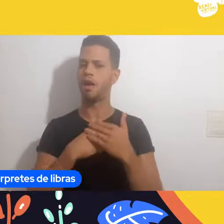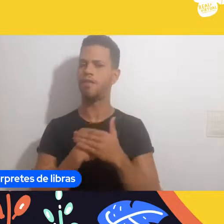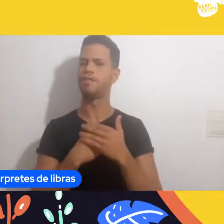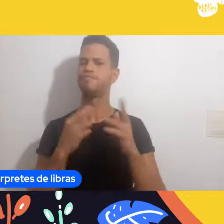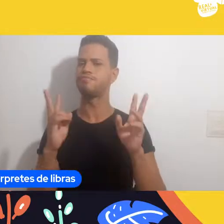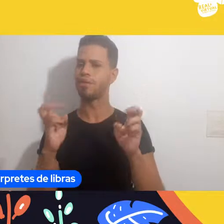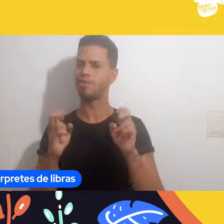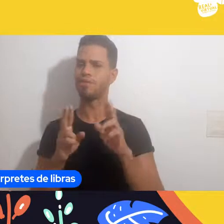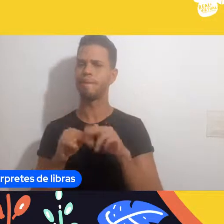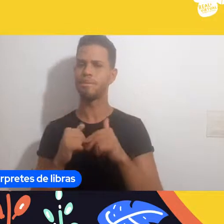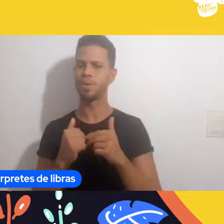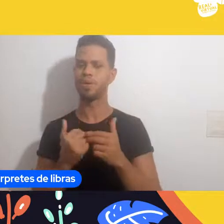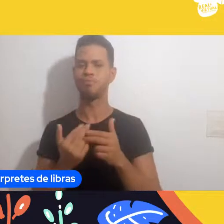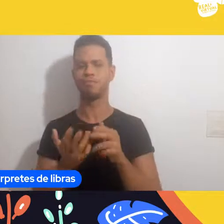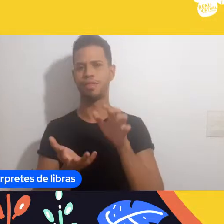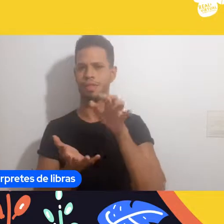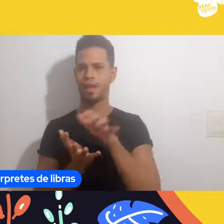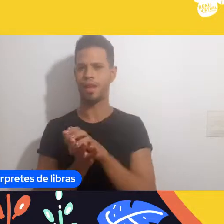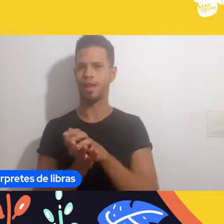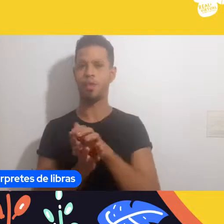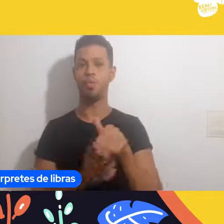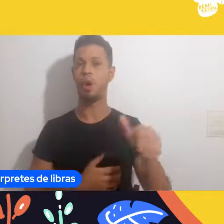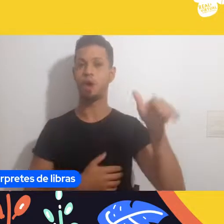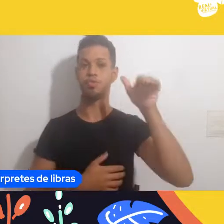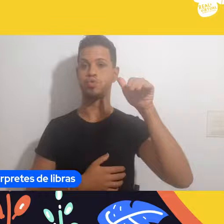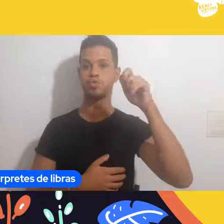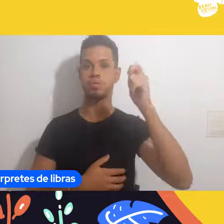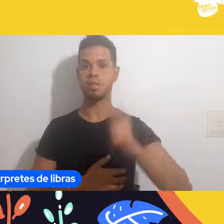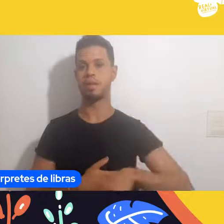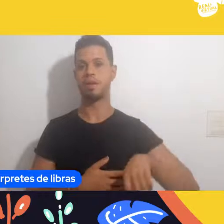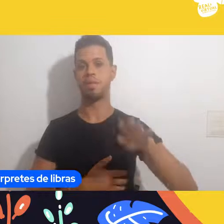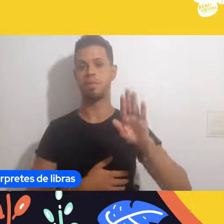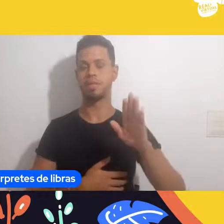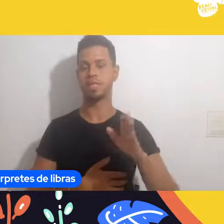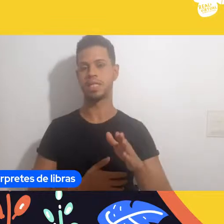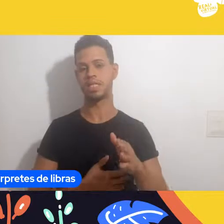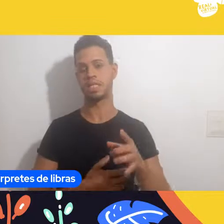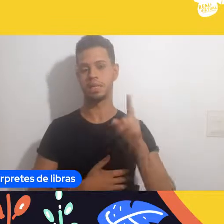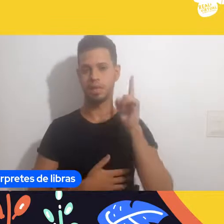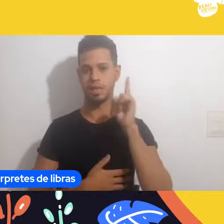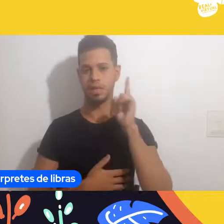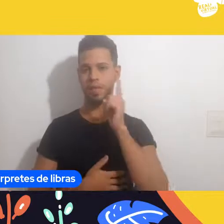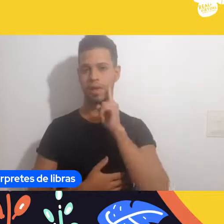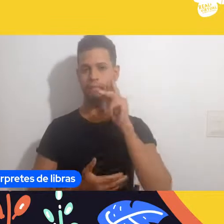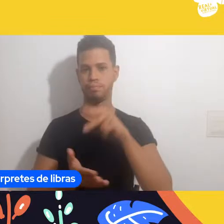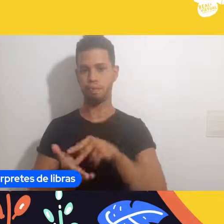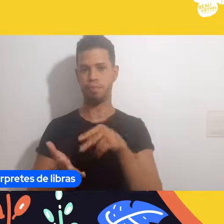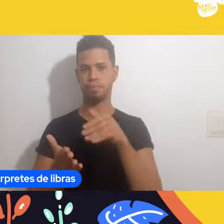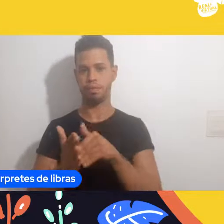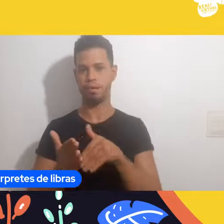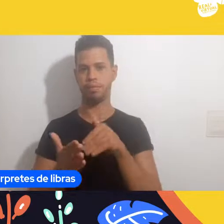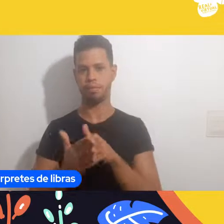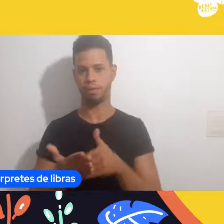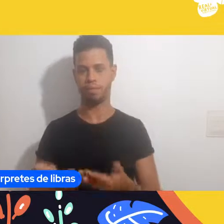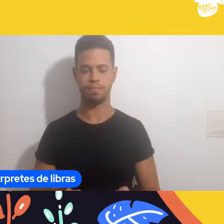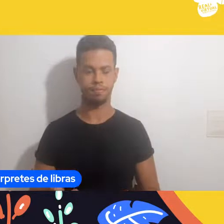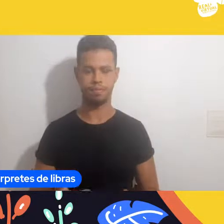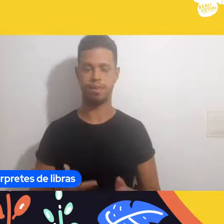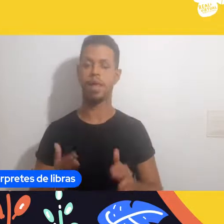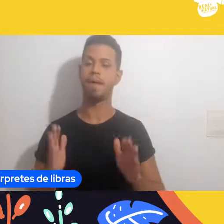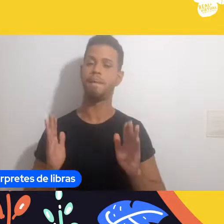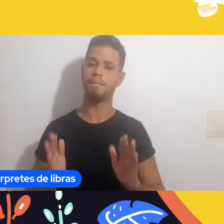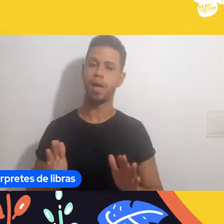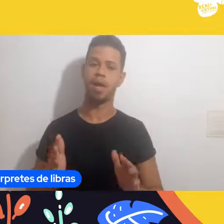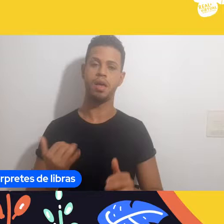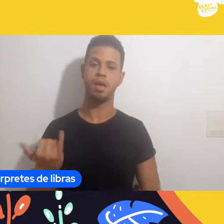criança. O adulto, ele não precisa estar tolhendo o tempo inteiro, contendo o tempo inteiro. Mais uma coisa